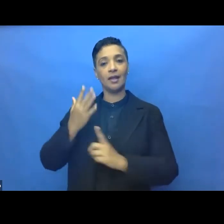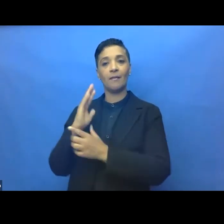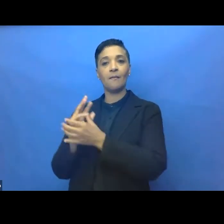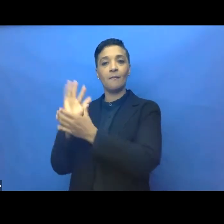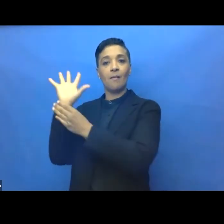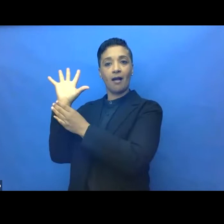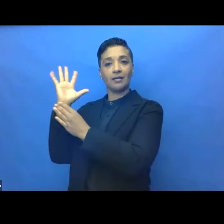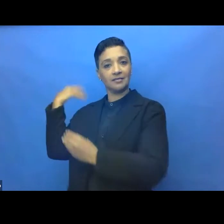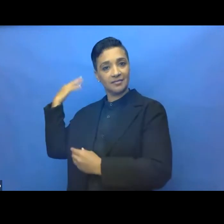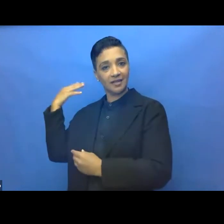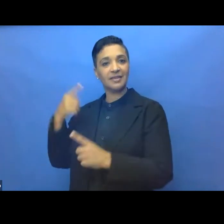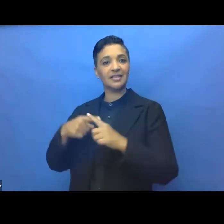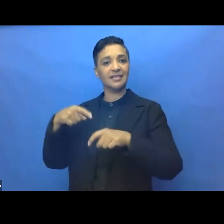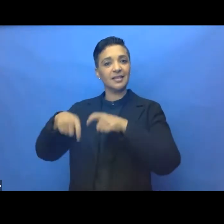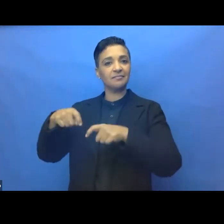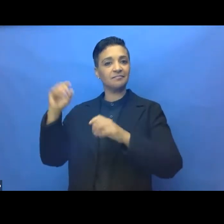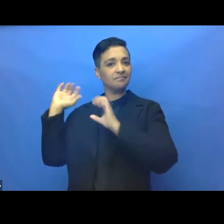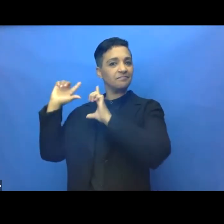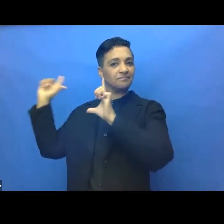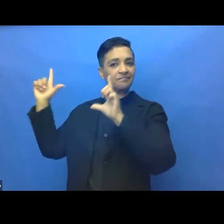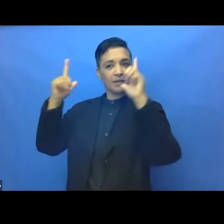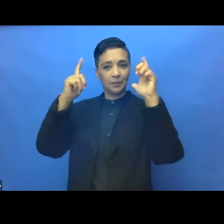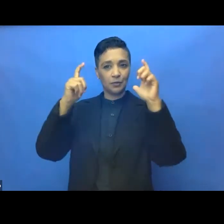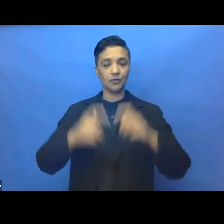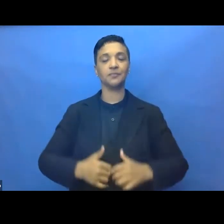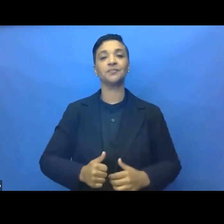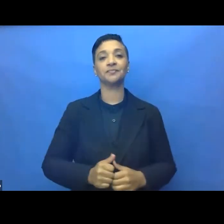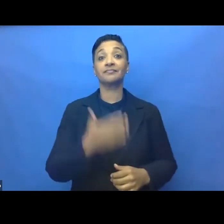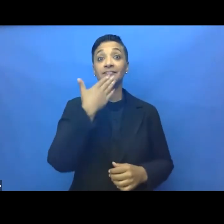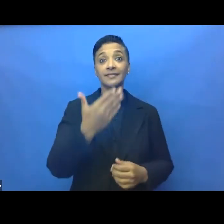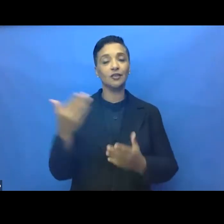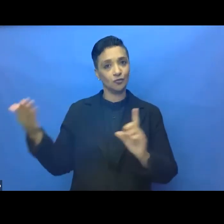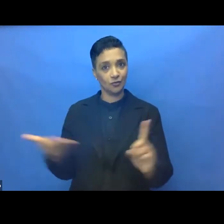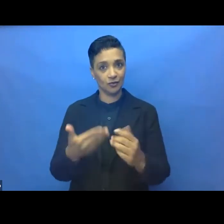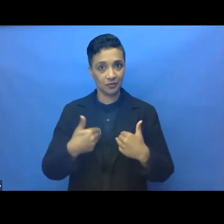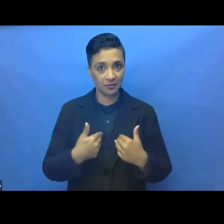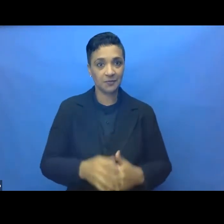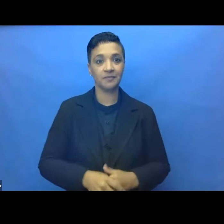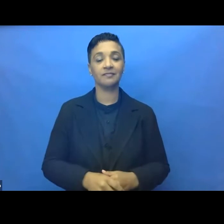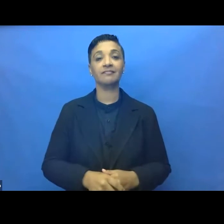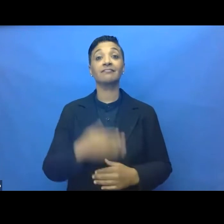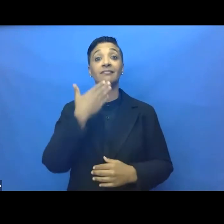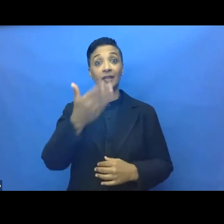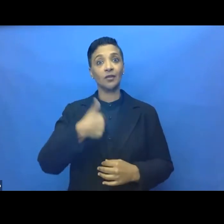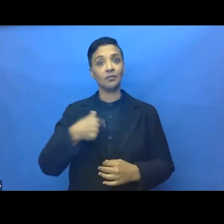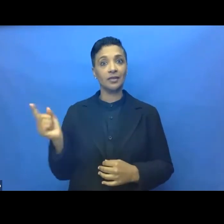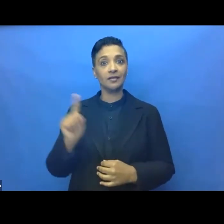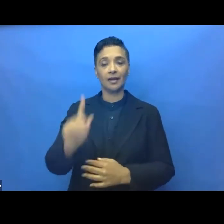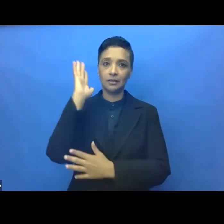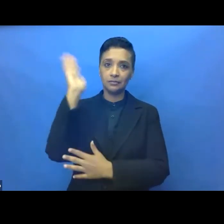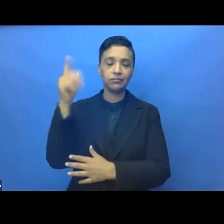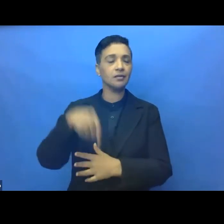blonds et vous pouvez voir la photo derrière moi. Merci tellement de votre